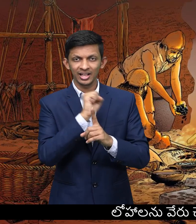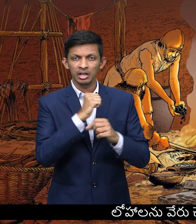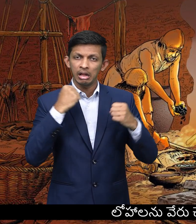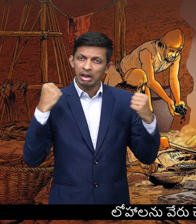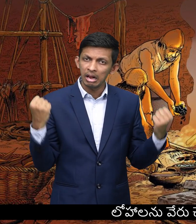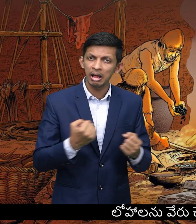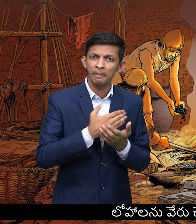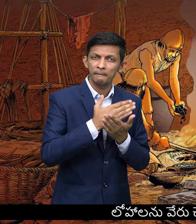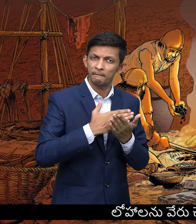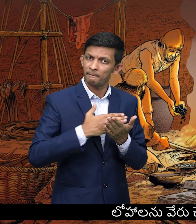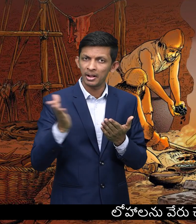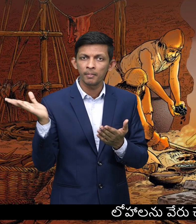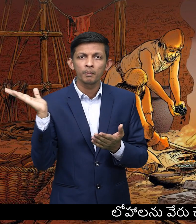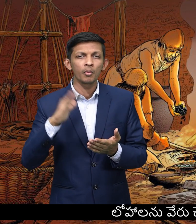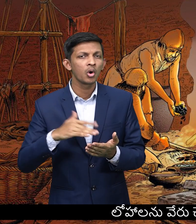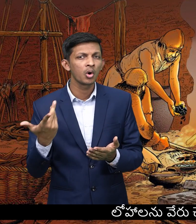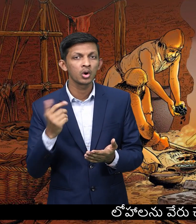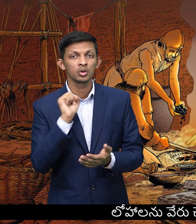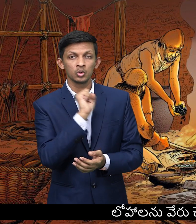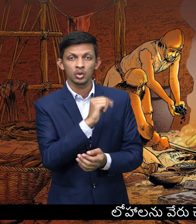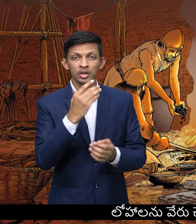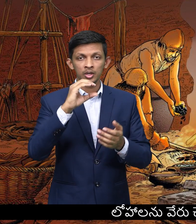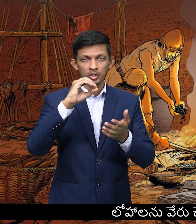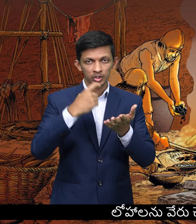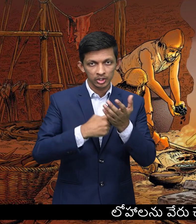లోహాలను వేరుచేసే వివిధ పద్ధతుల ద్వారా